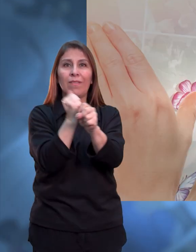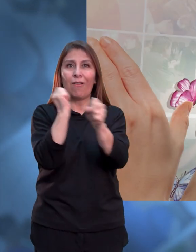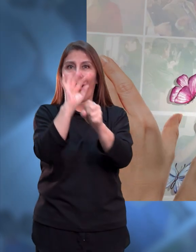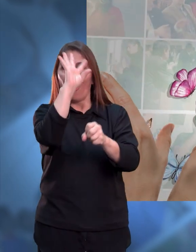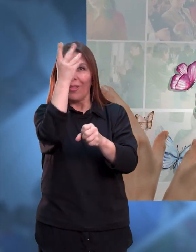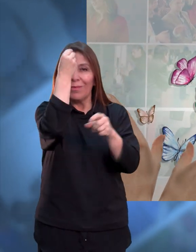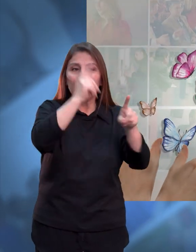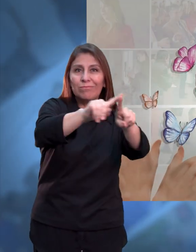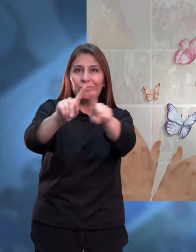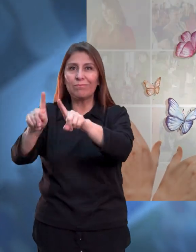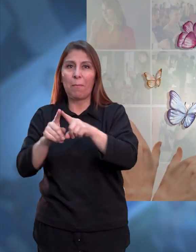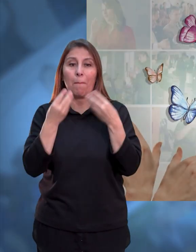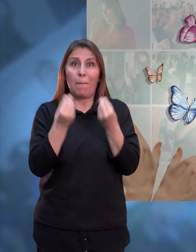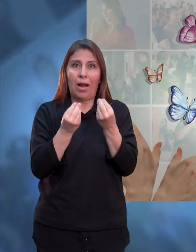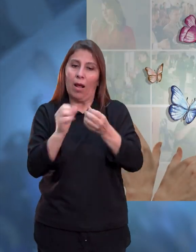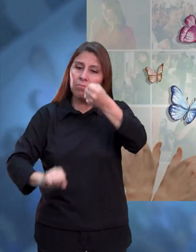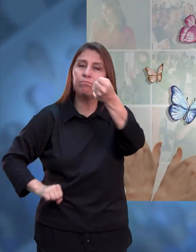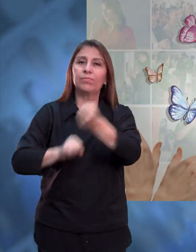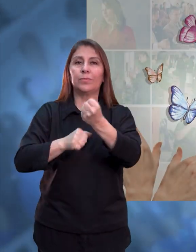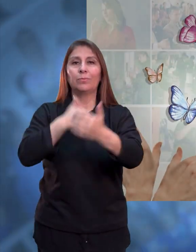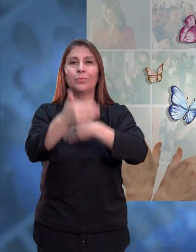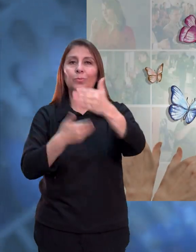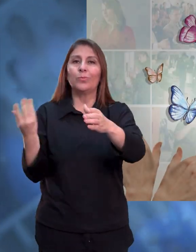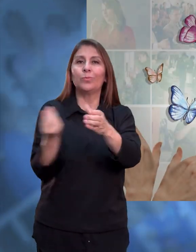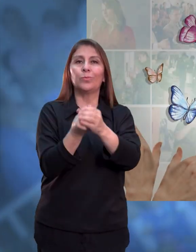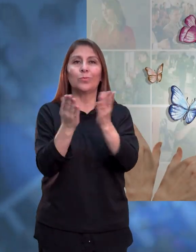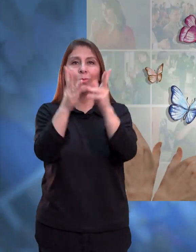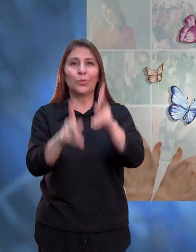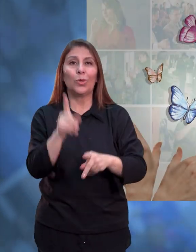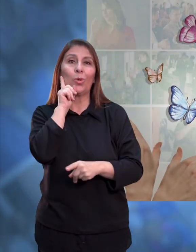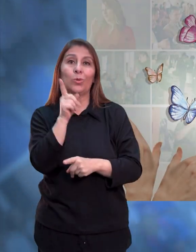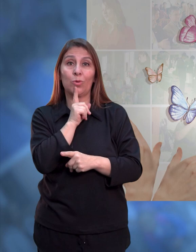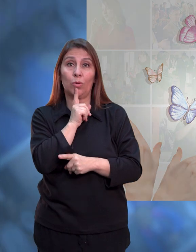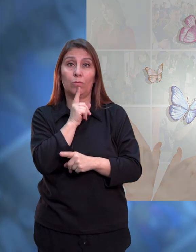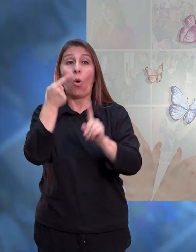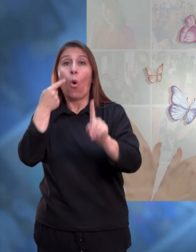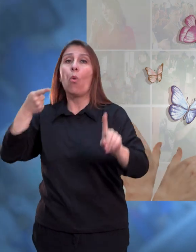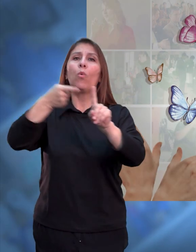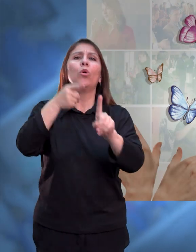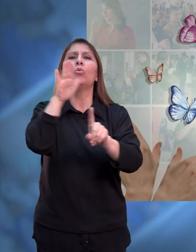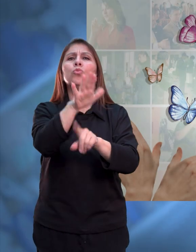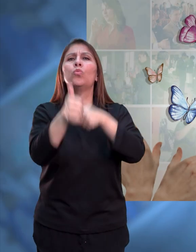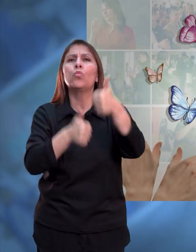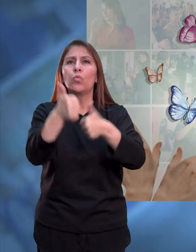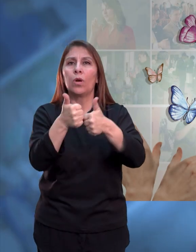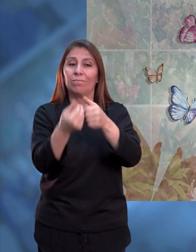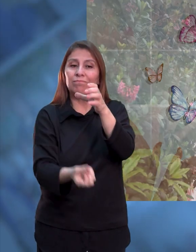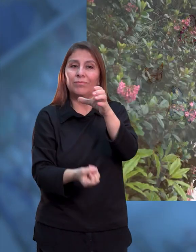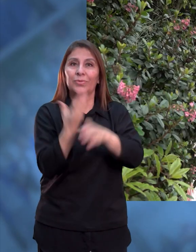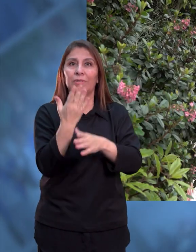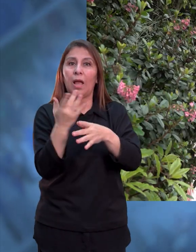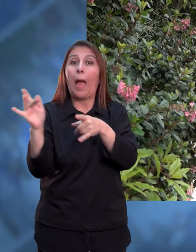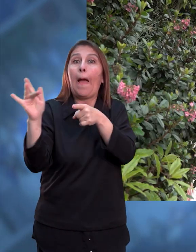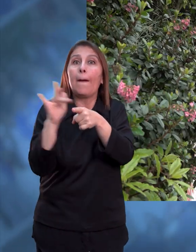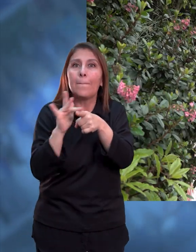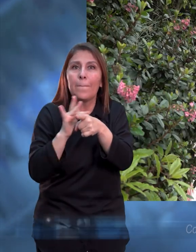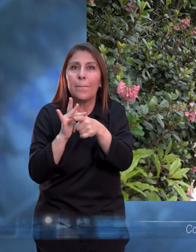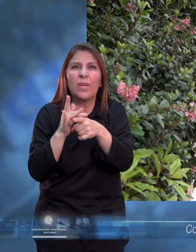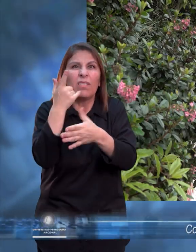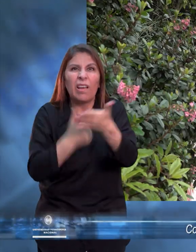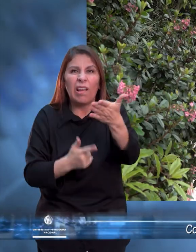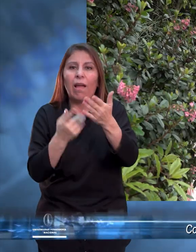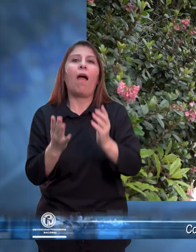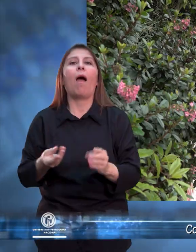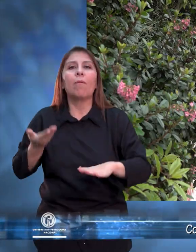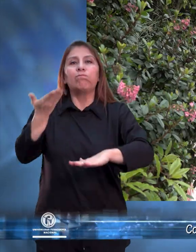diferentes disciplinas para apoyar el proceso de inclusión de los estudiantes sordos. Su objetivo es la creación y la